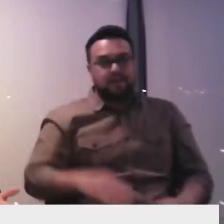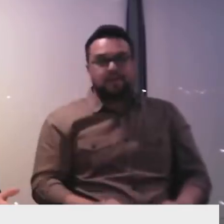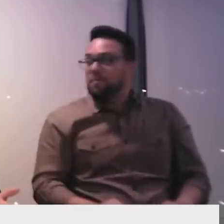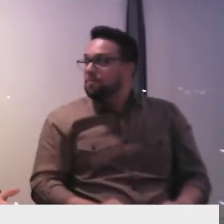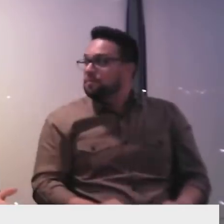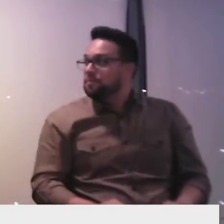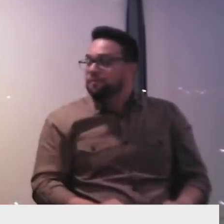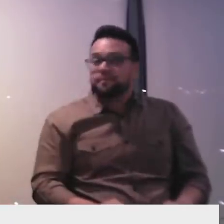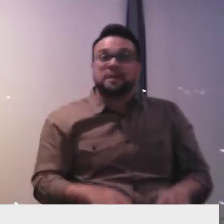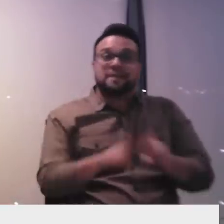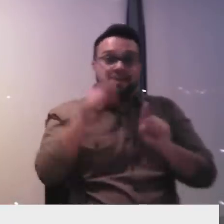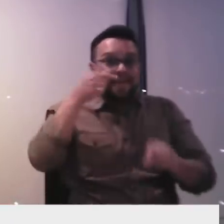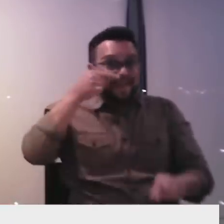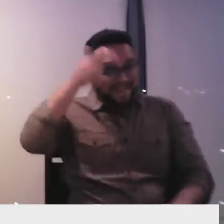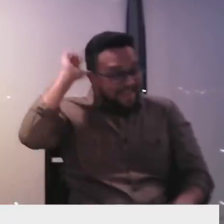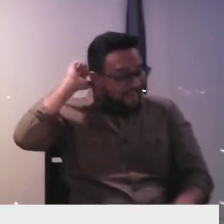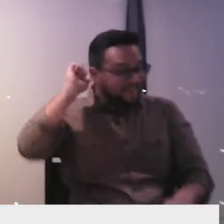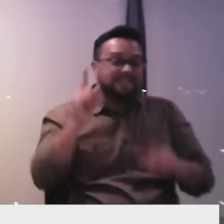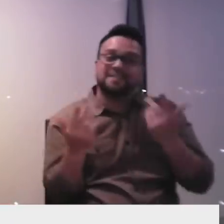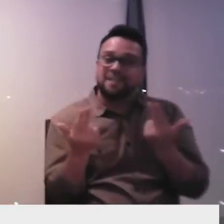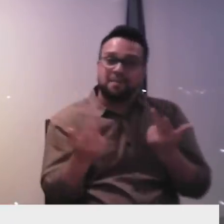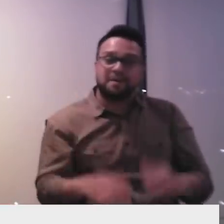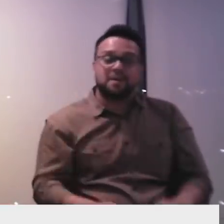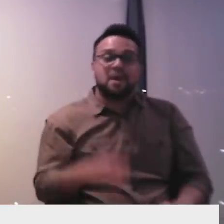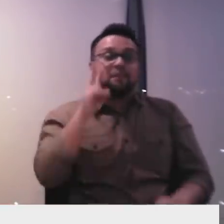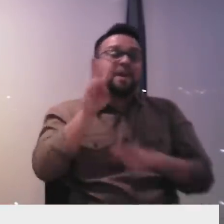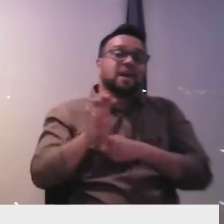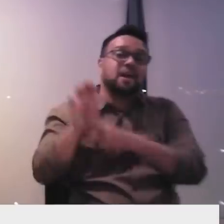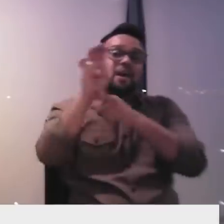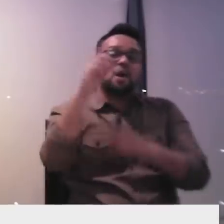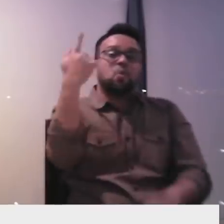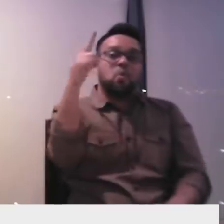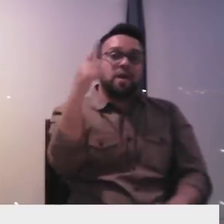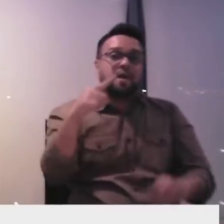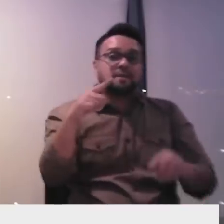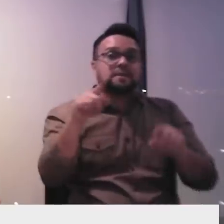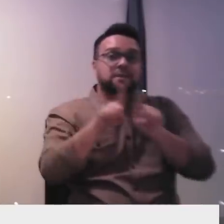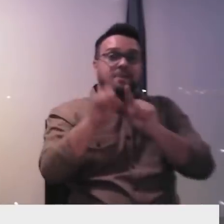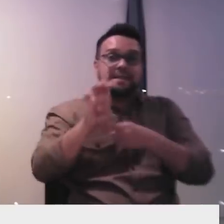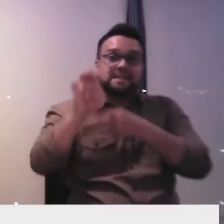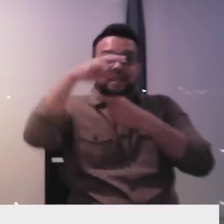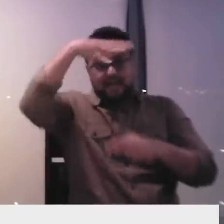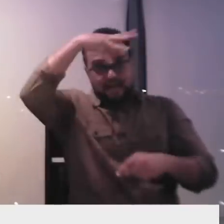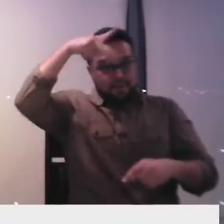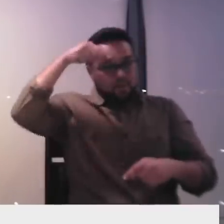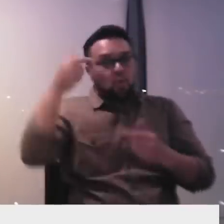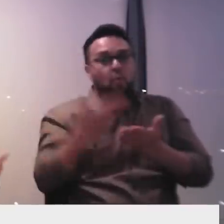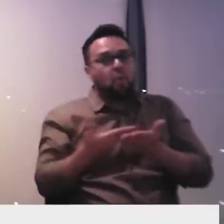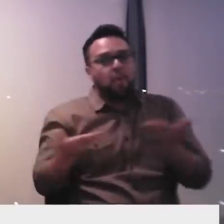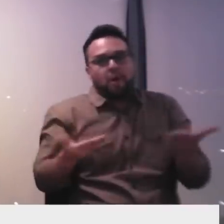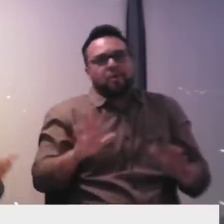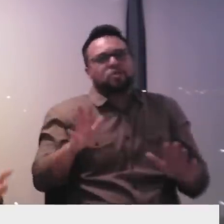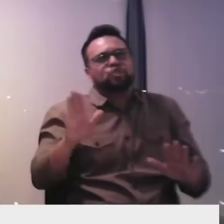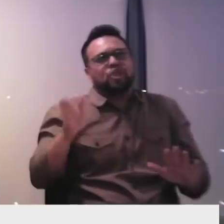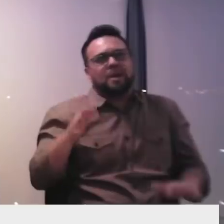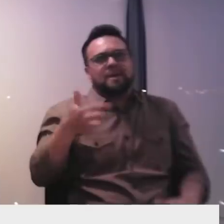Paulo Guedes. Paulo Guedes também. Assim como a gente vê o Estado de Goiás, o Estado do Amazonas. Não começou de agora, tem aí